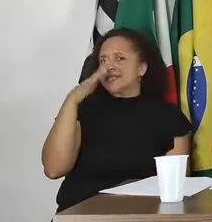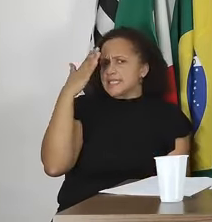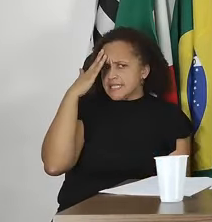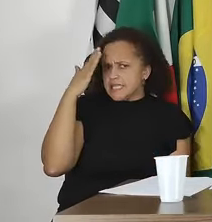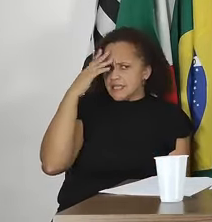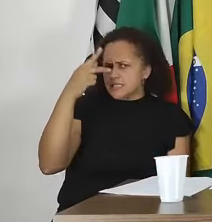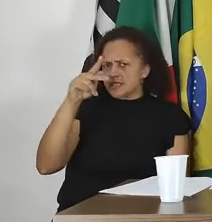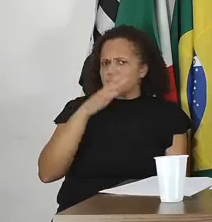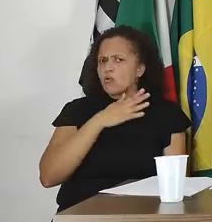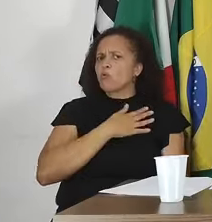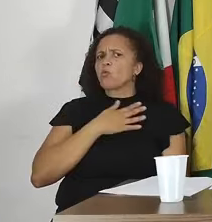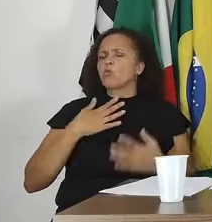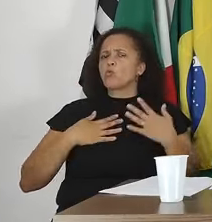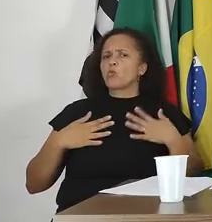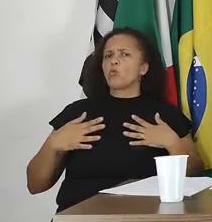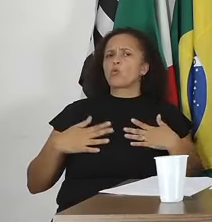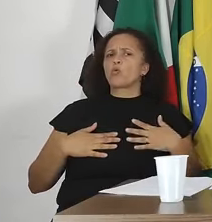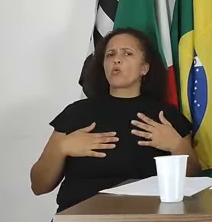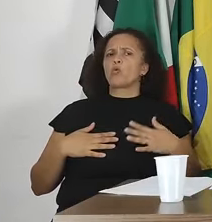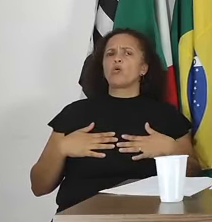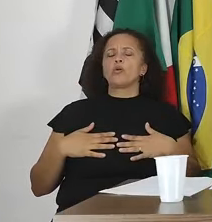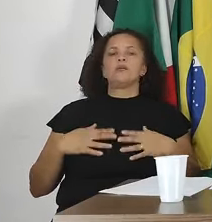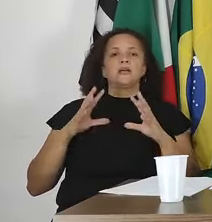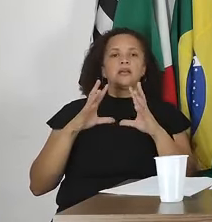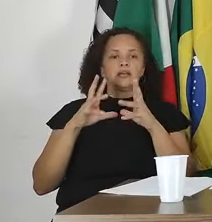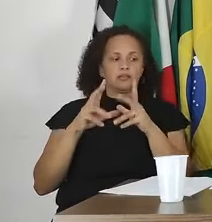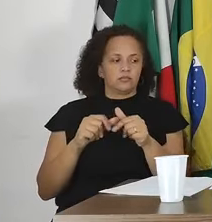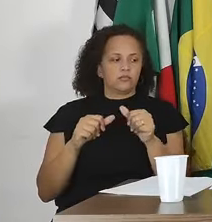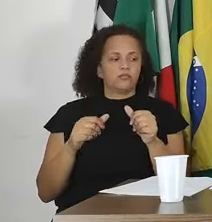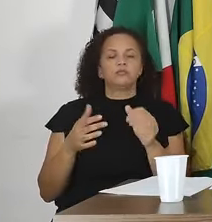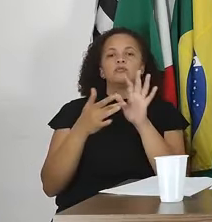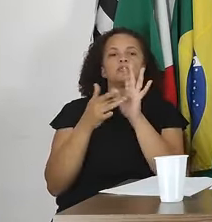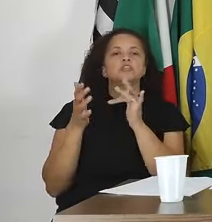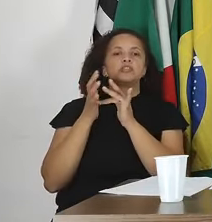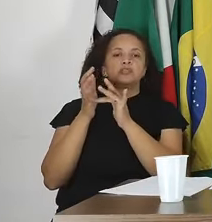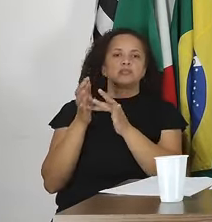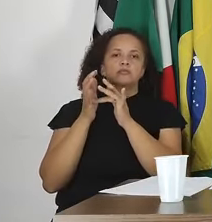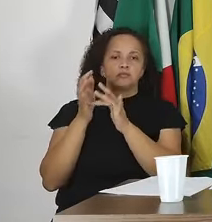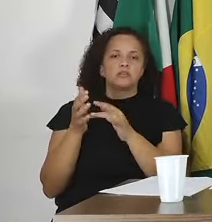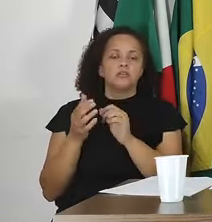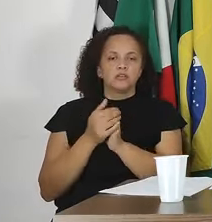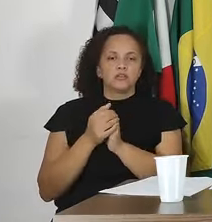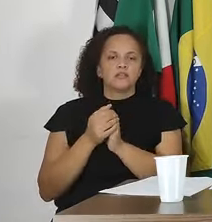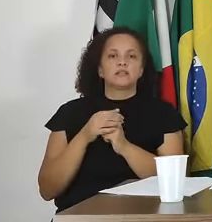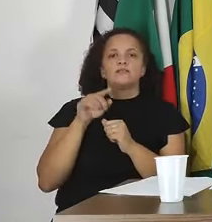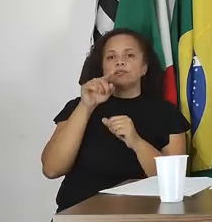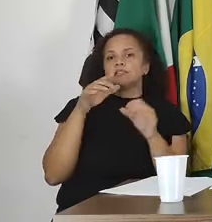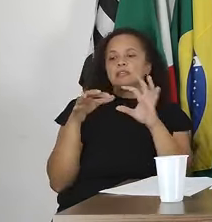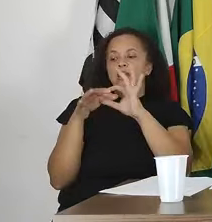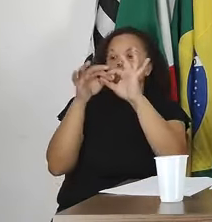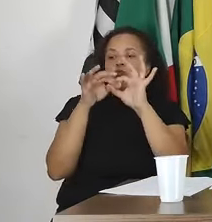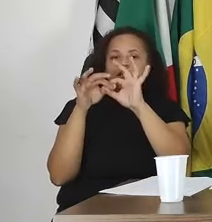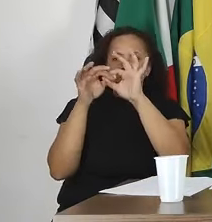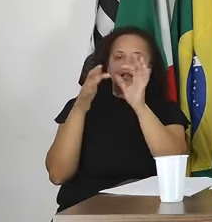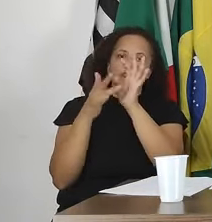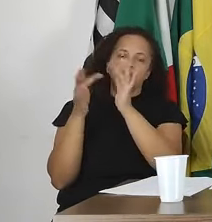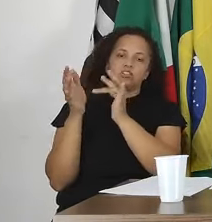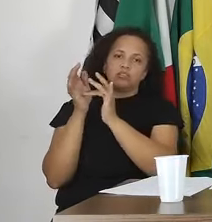Cristo? Tomarei, pois, os membros de Cristo a fazê-lo membros de uma meretriz. O que é meretriz?